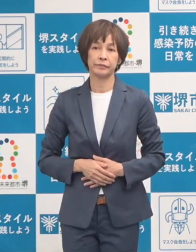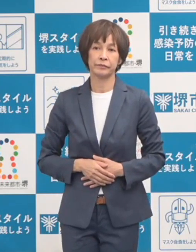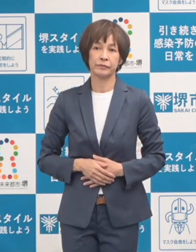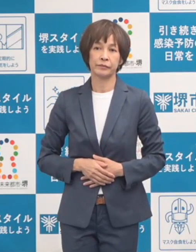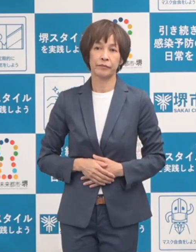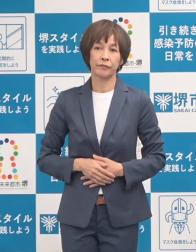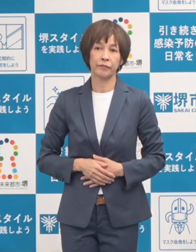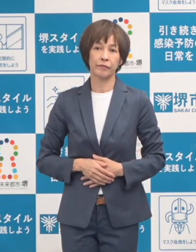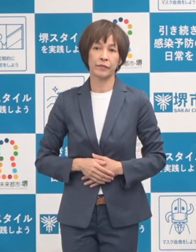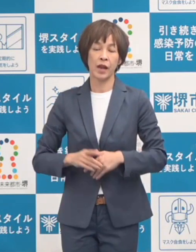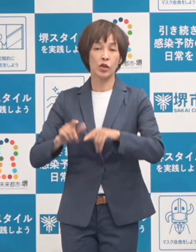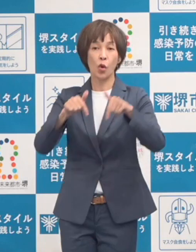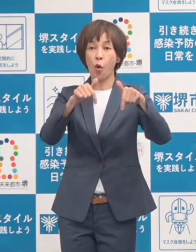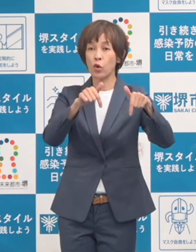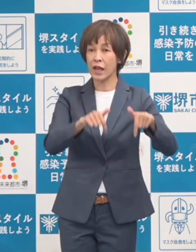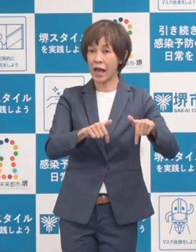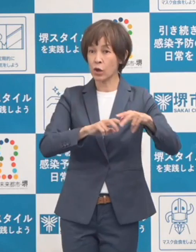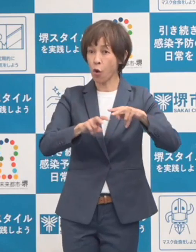東西交通で、